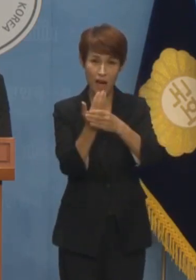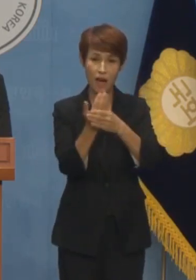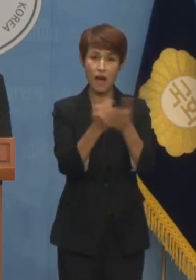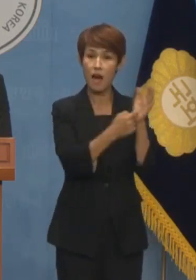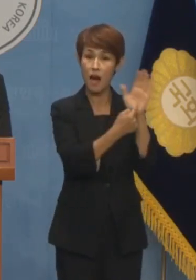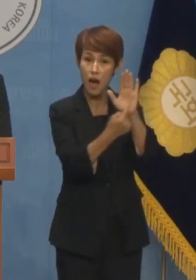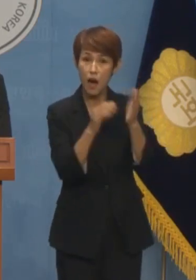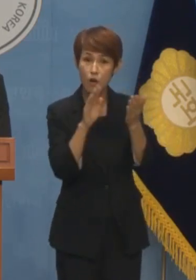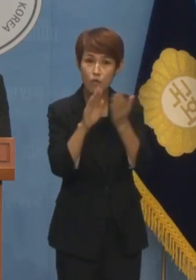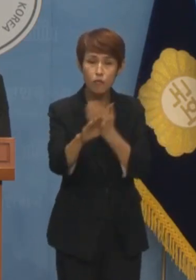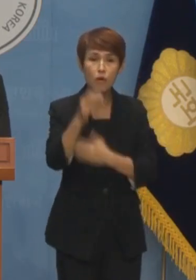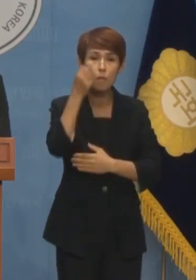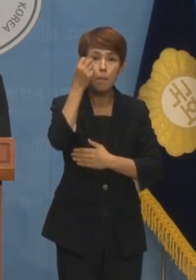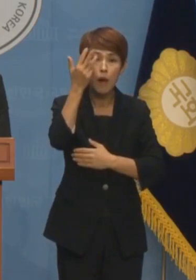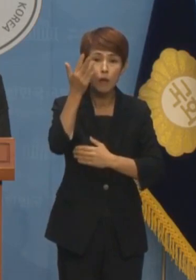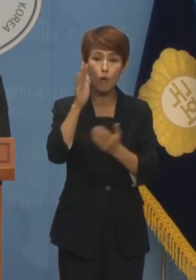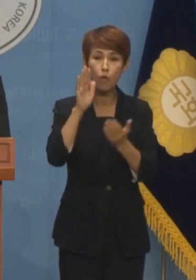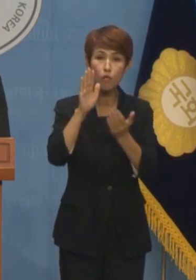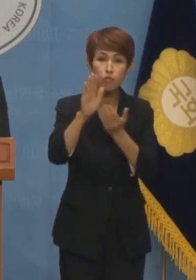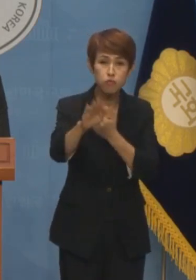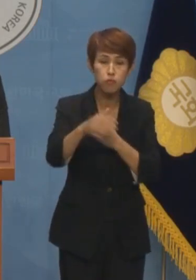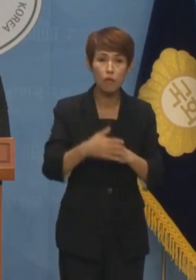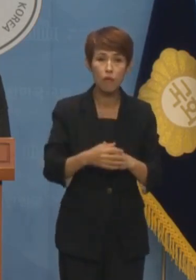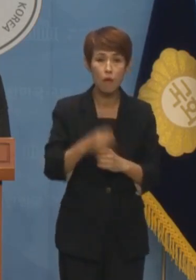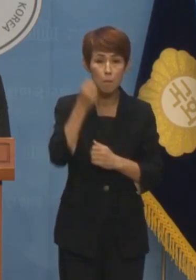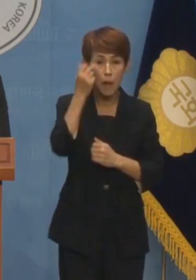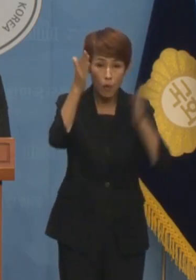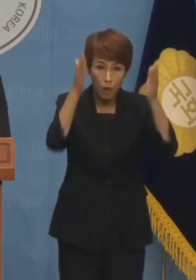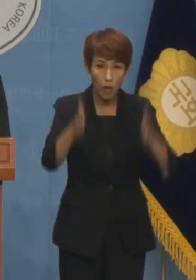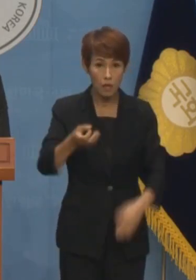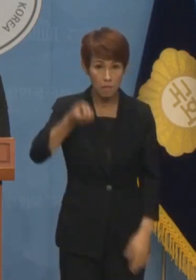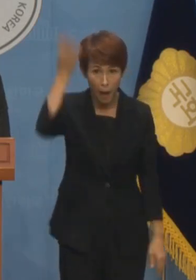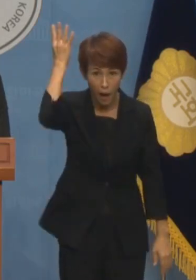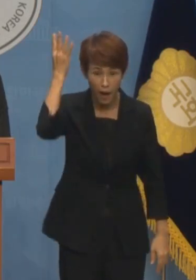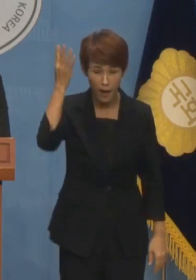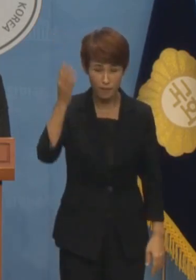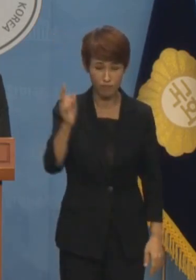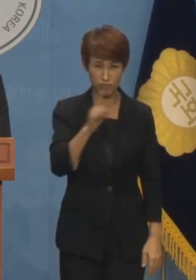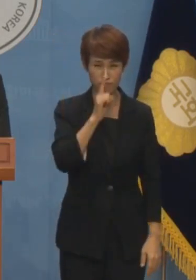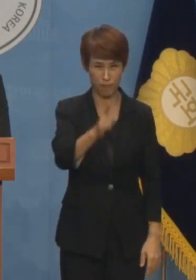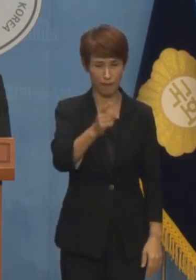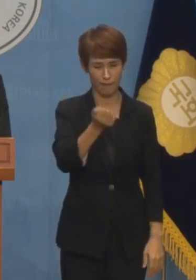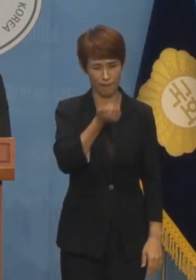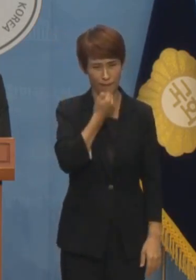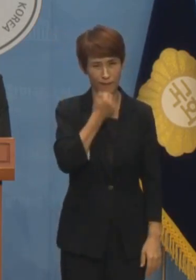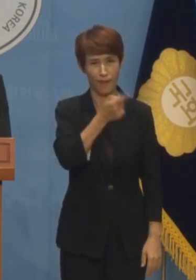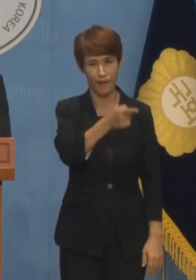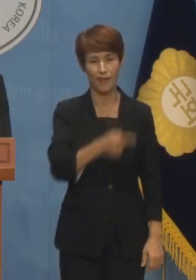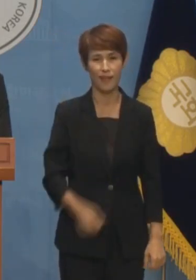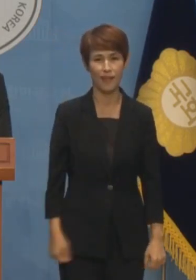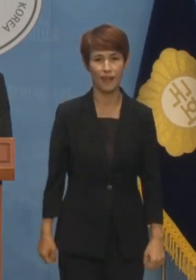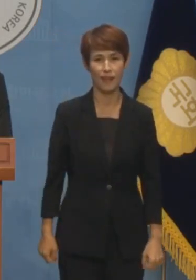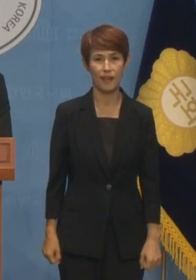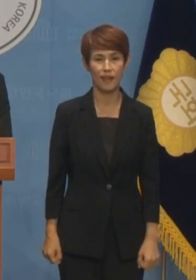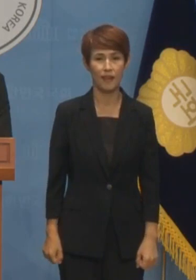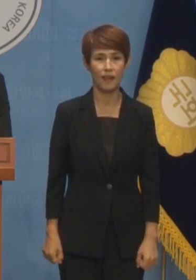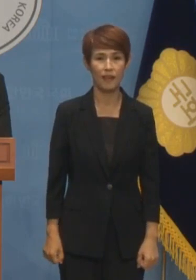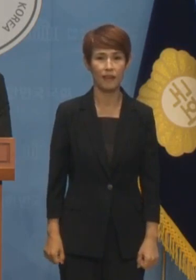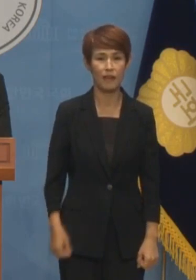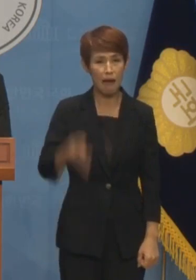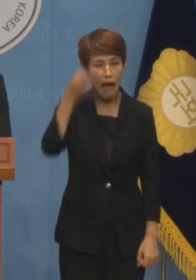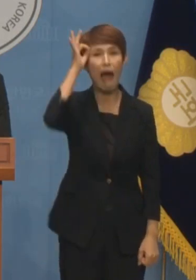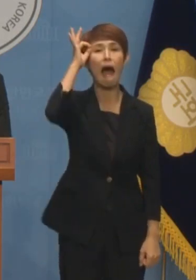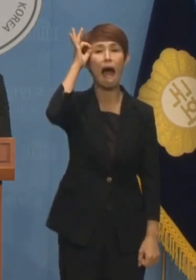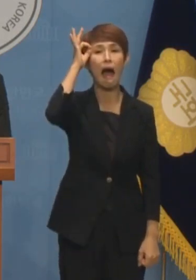무려 8개월 동안이나 깜빡 잊었다니 참으로 깜찍한 고백입니다. 게다가